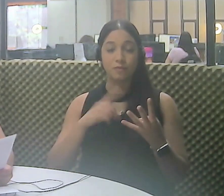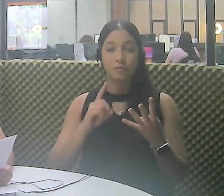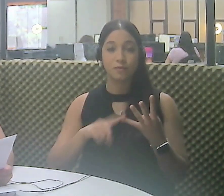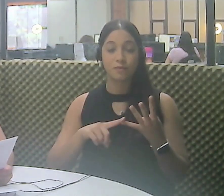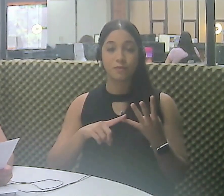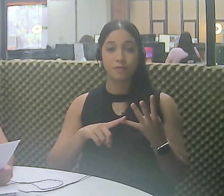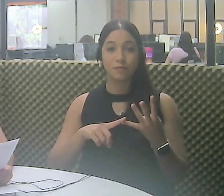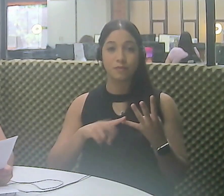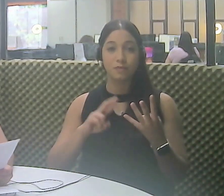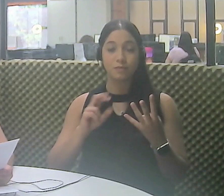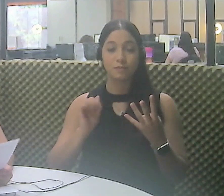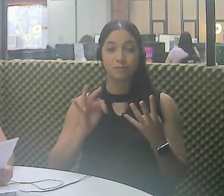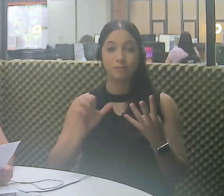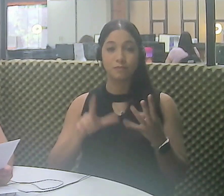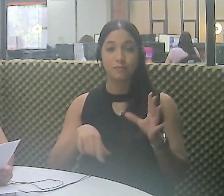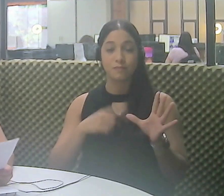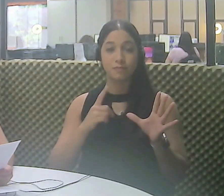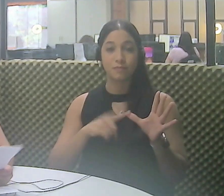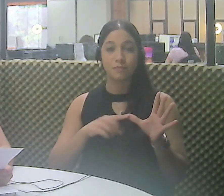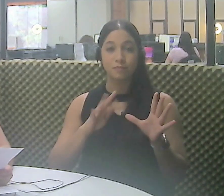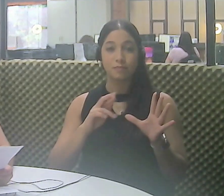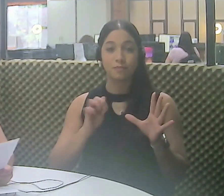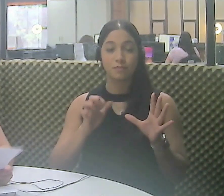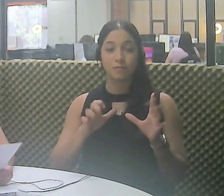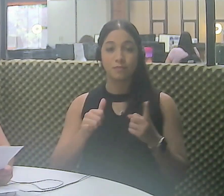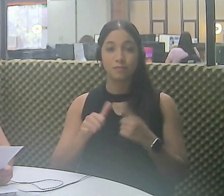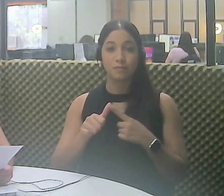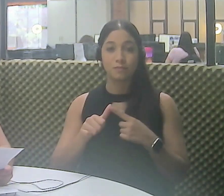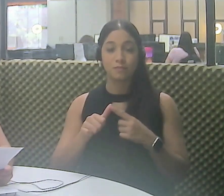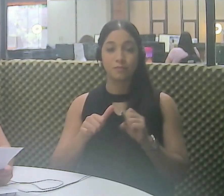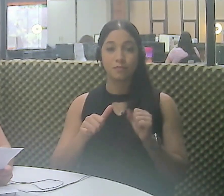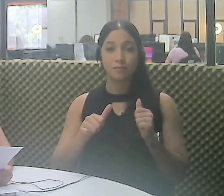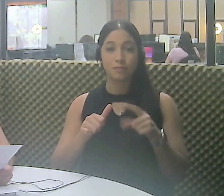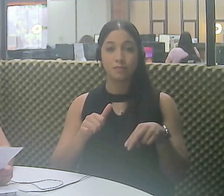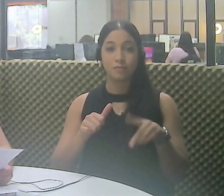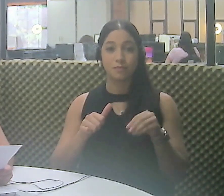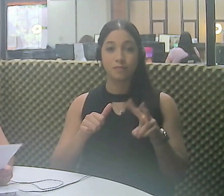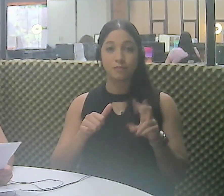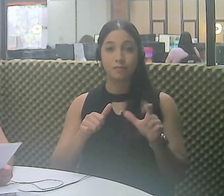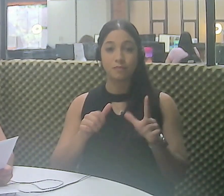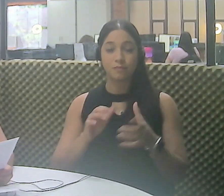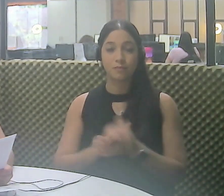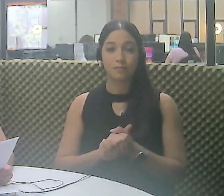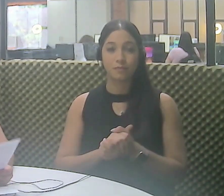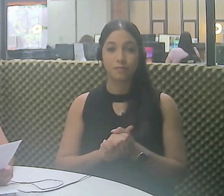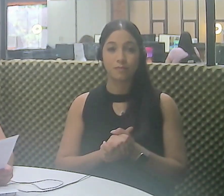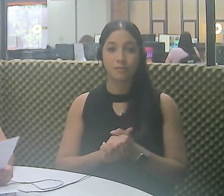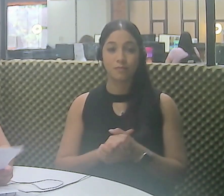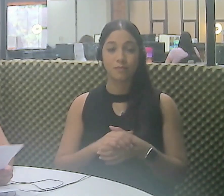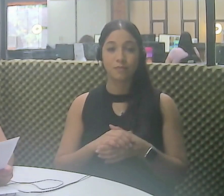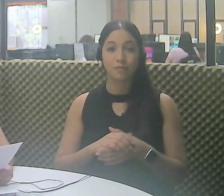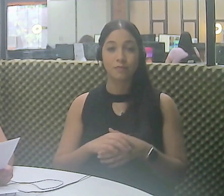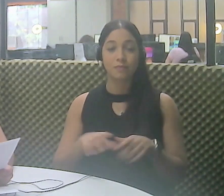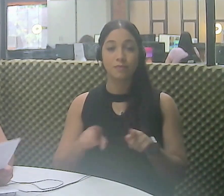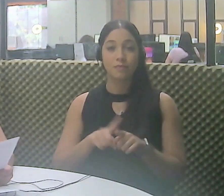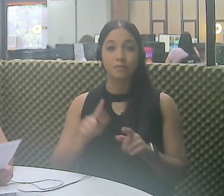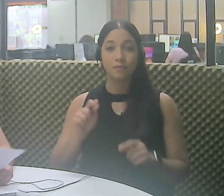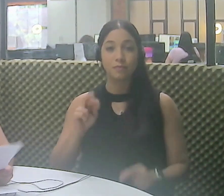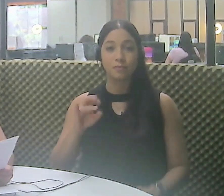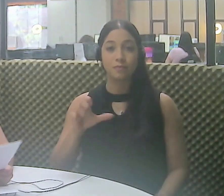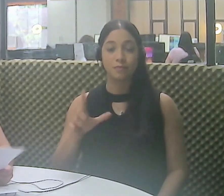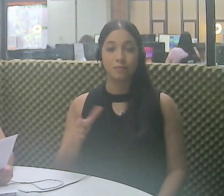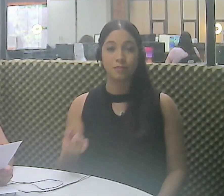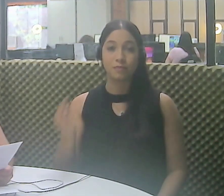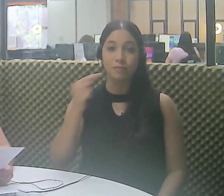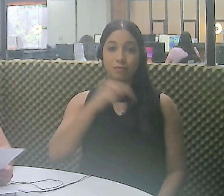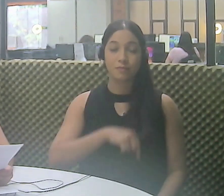Faustino, Rafael Nunes, Rafael de Lima e Sandoval Ramos, e pelo staff Gabriel Aguiar. Já